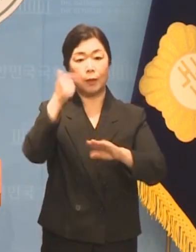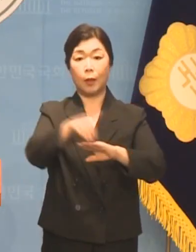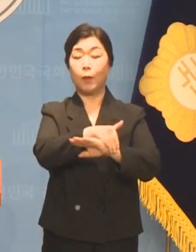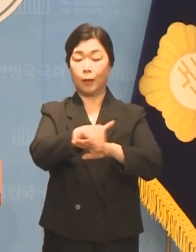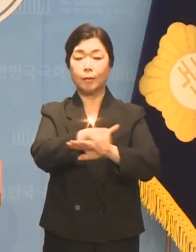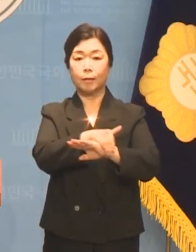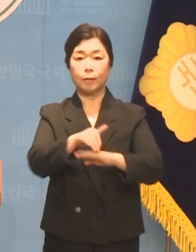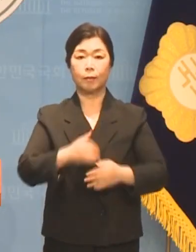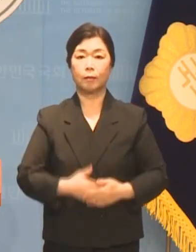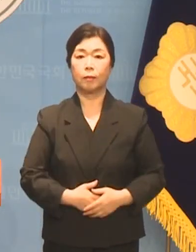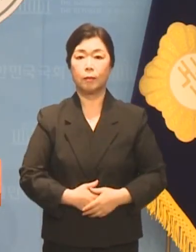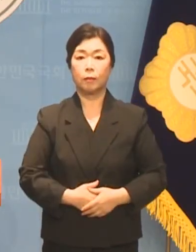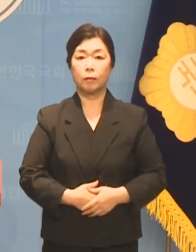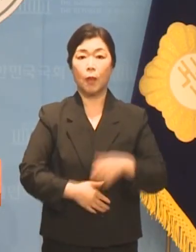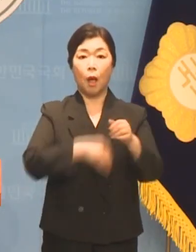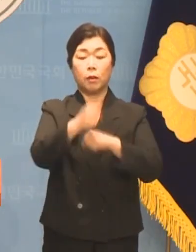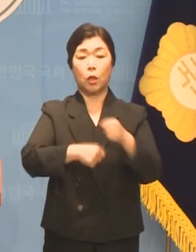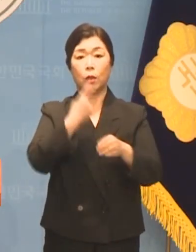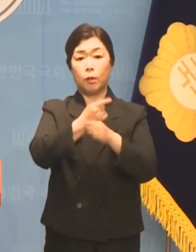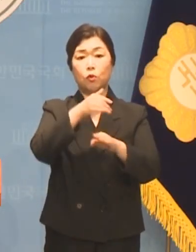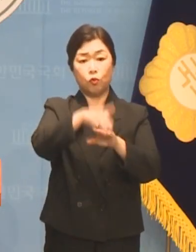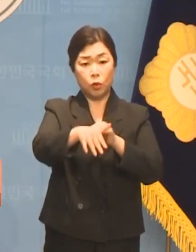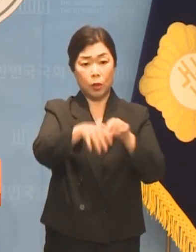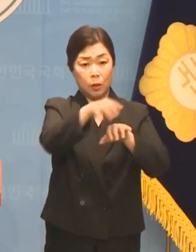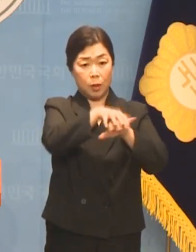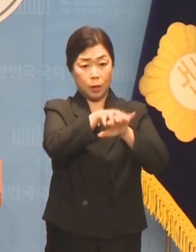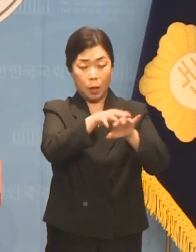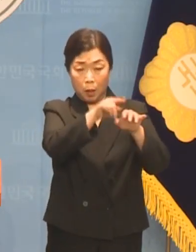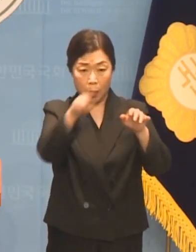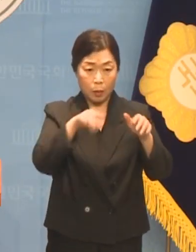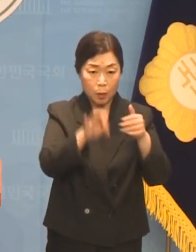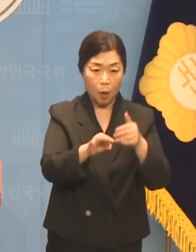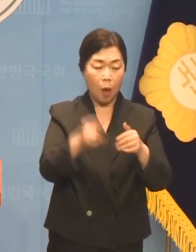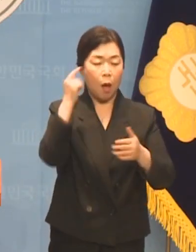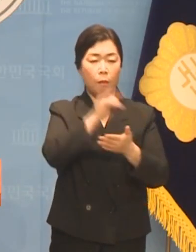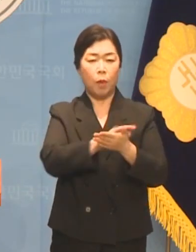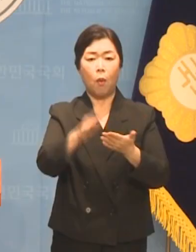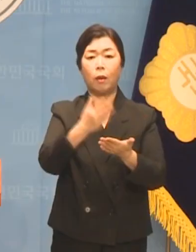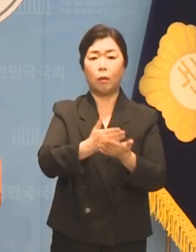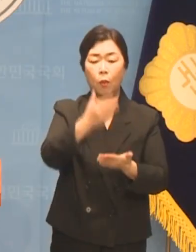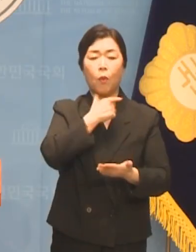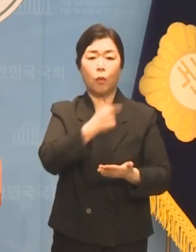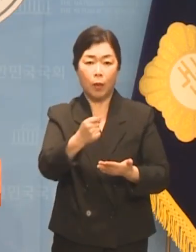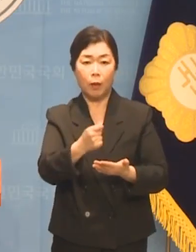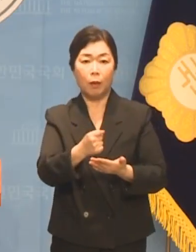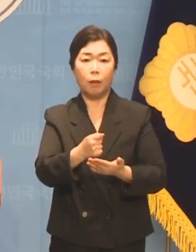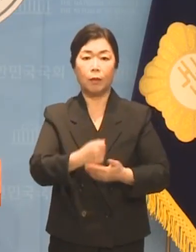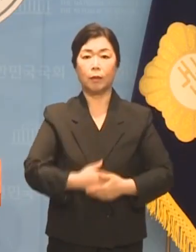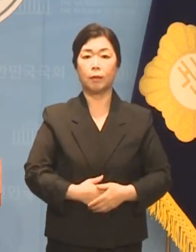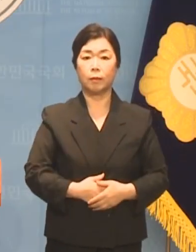로드맵입니다. 자유민주주의 체제 하의 평화 통일을 지향합니다.